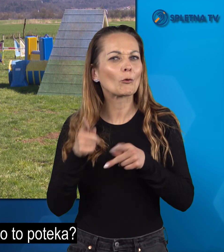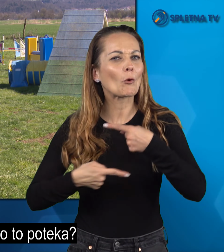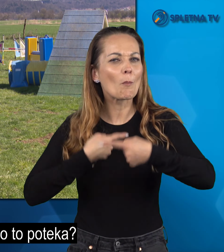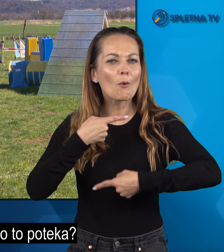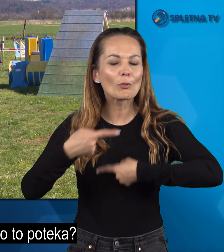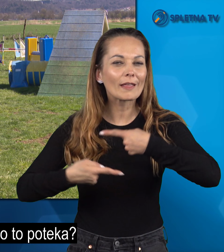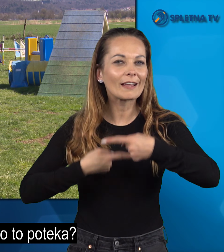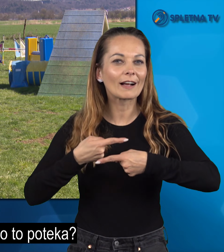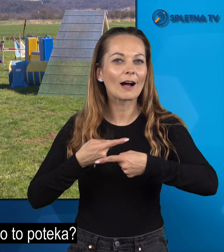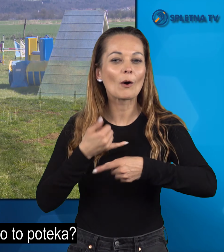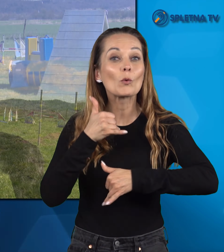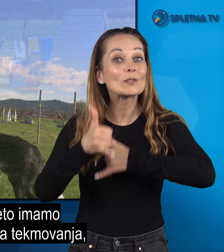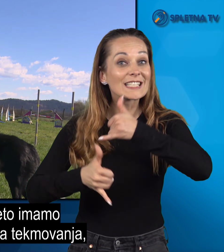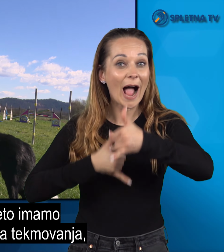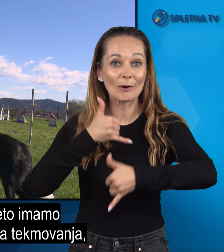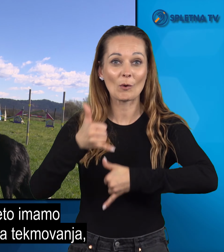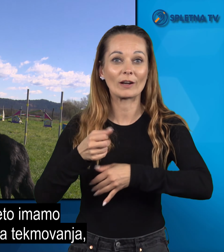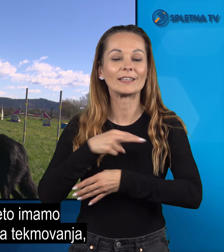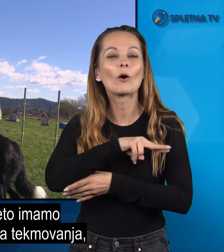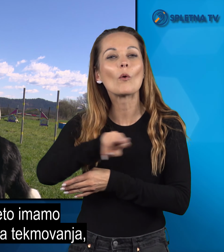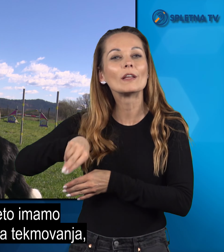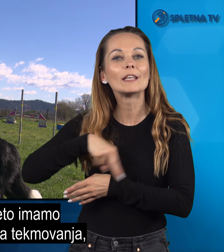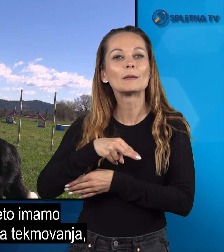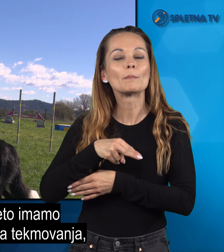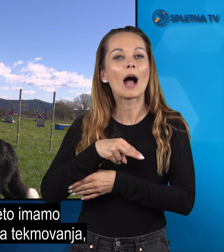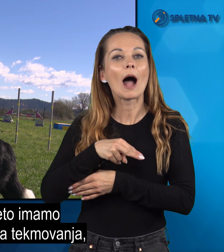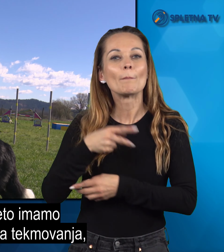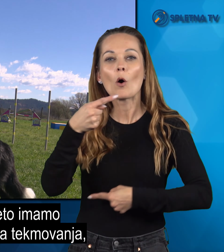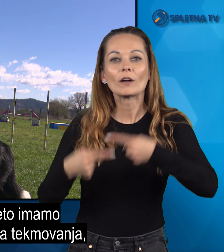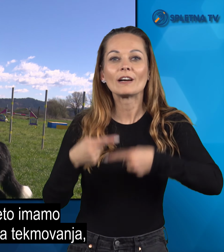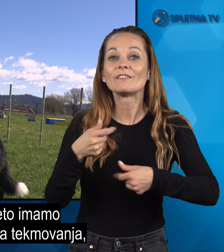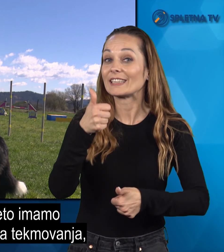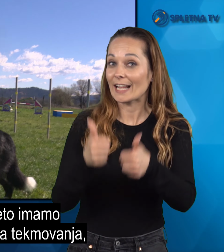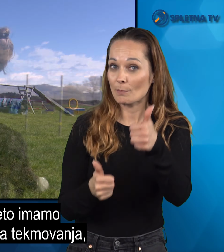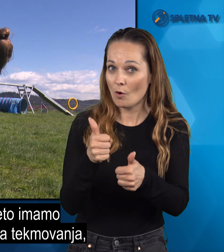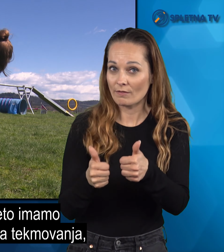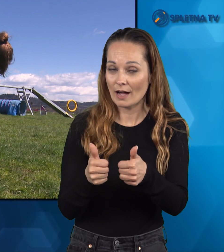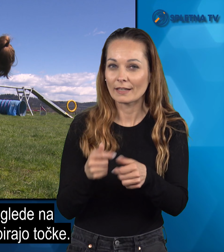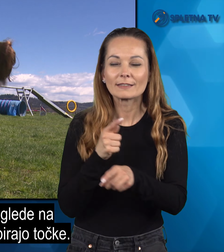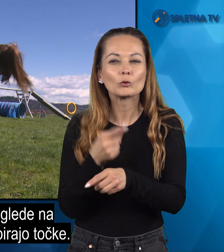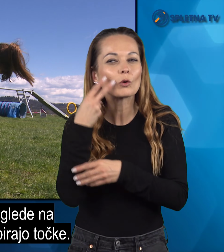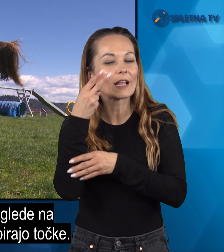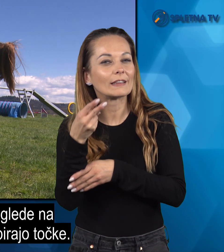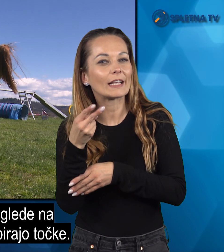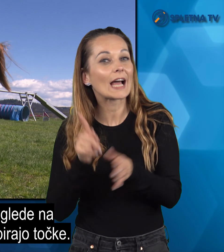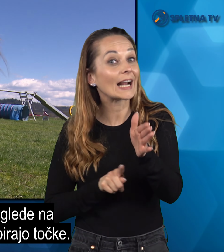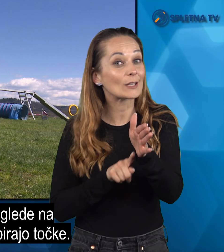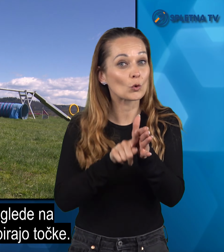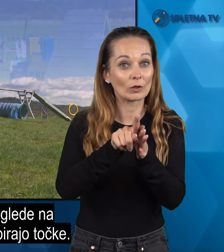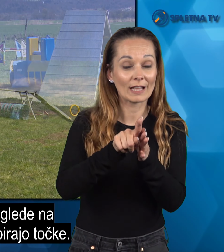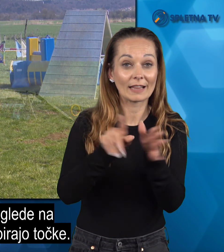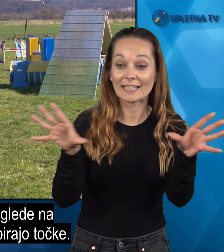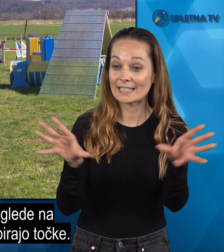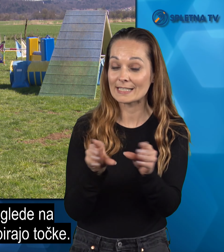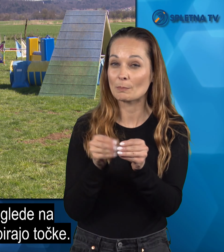Kako to poteka? Vsako leto imamo kvalifikacijska tekmovanja, kjer se glede na